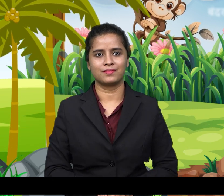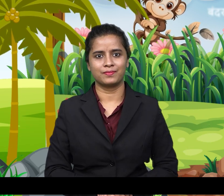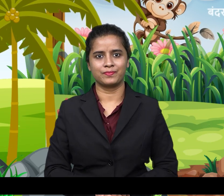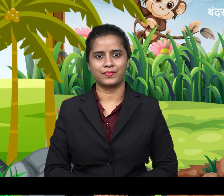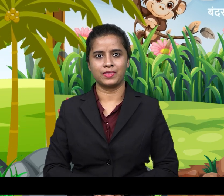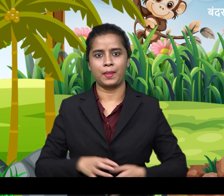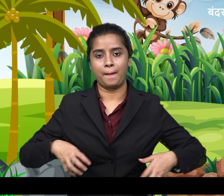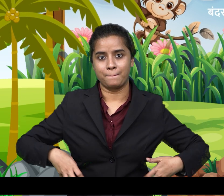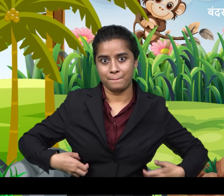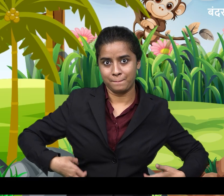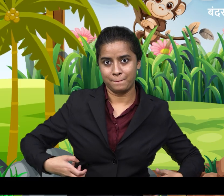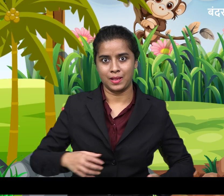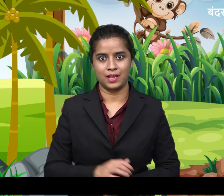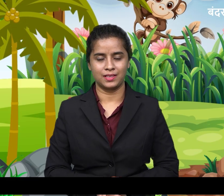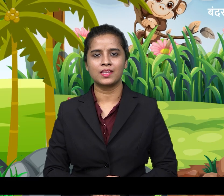बंदर,